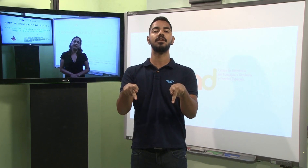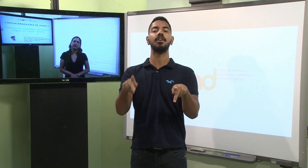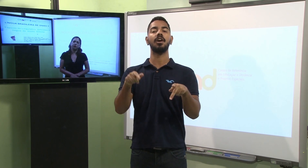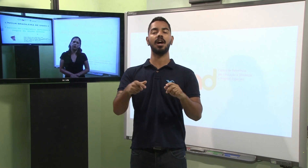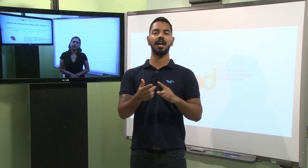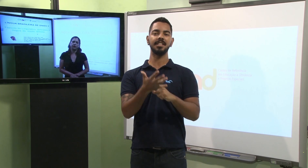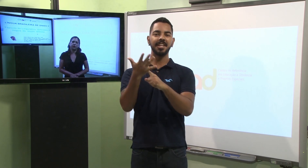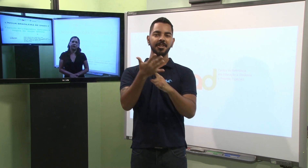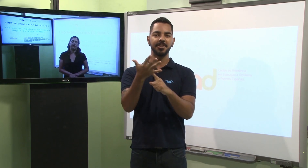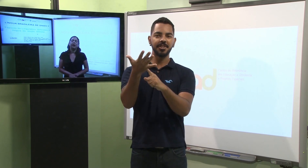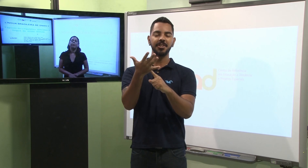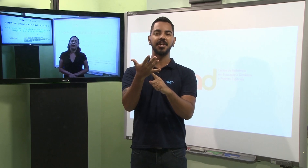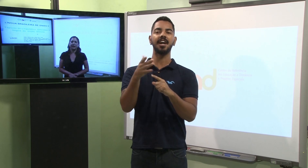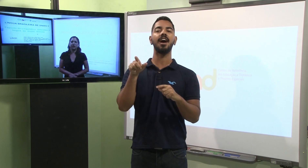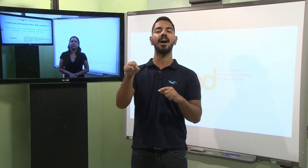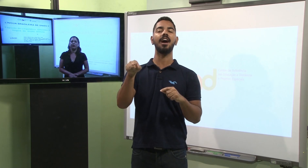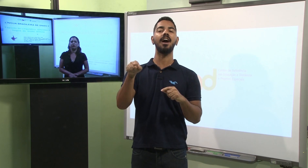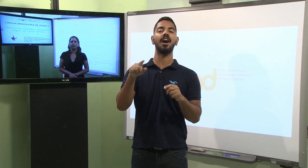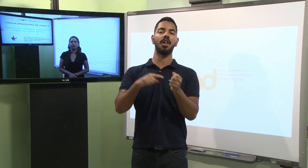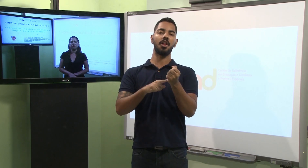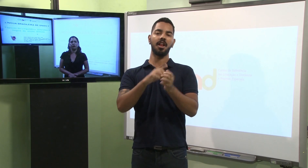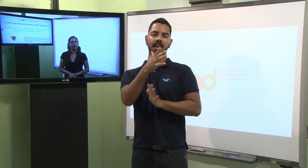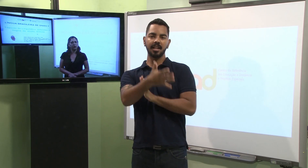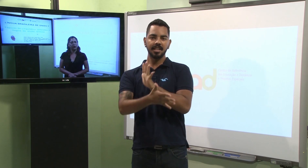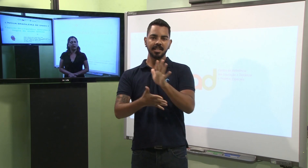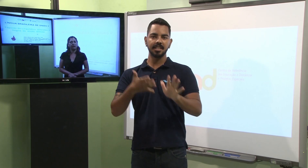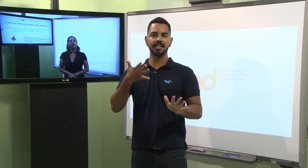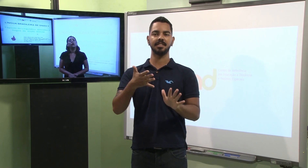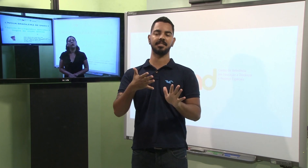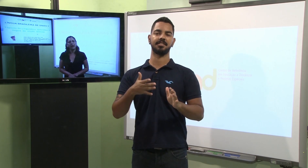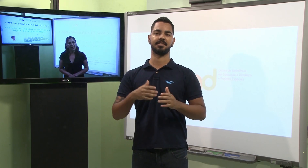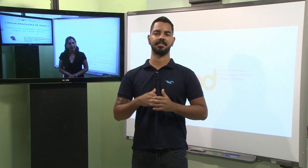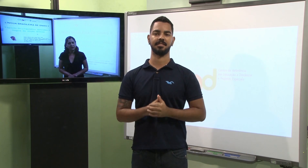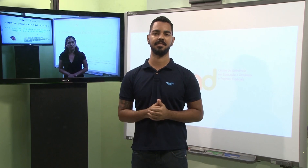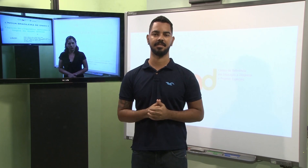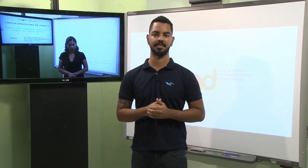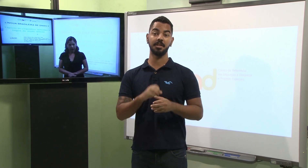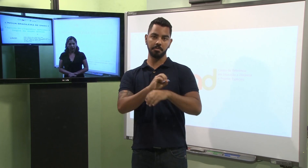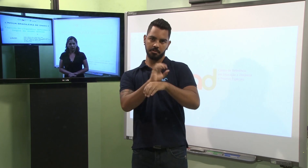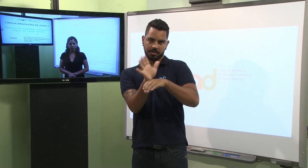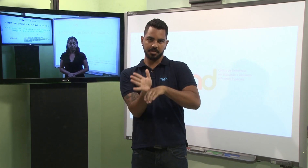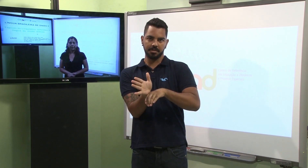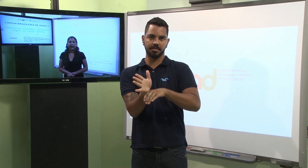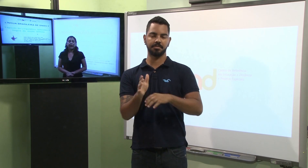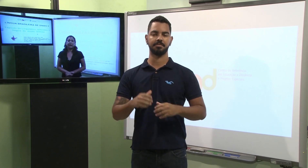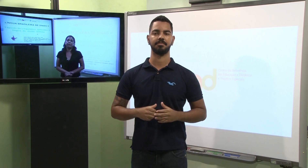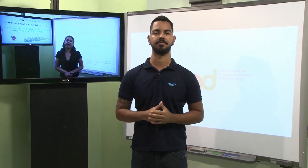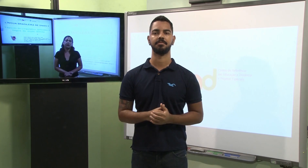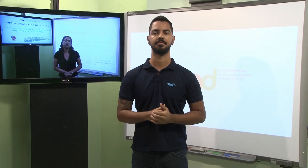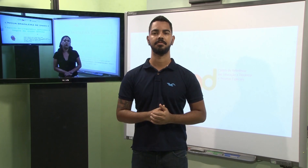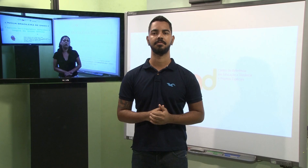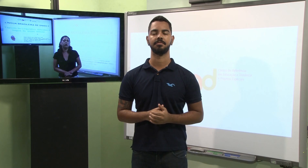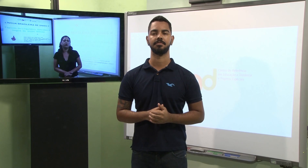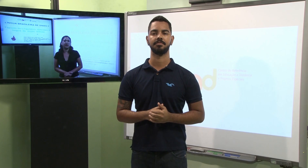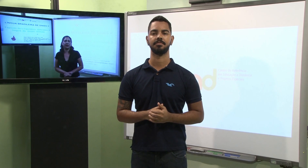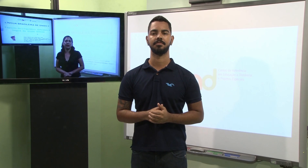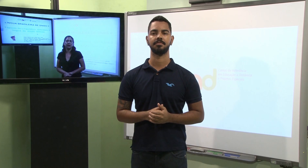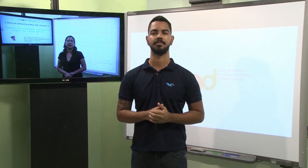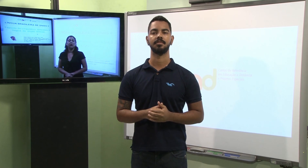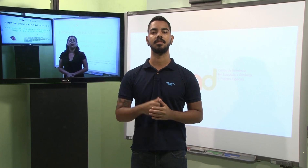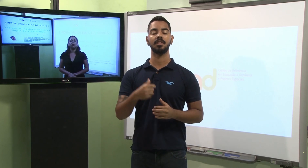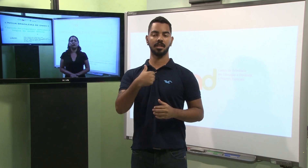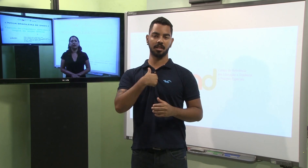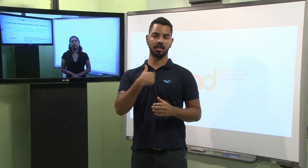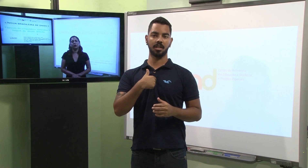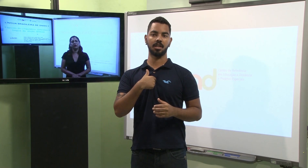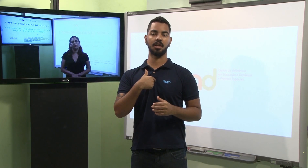de Formação de Professores para Atendimento às Pessoas com Surdez, o CAS de Montes Claros. E também atuo como